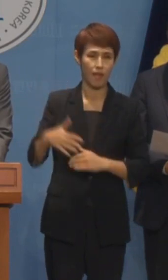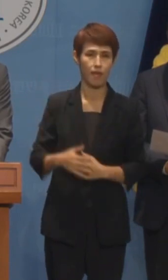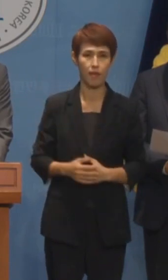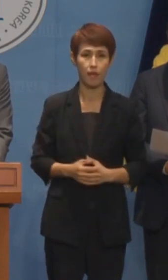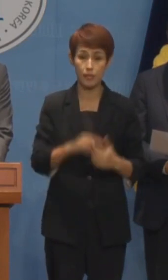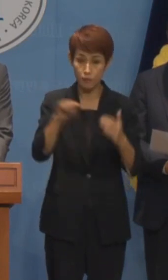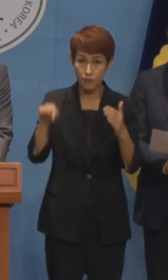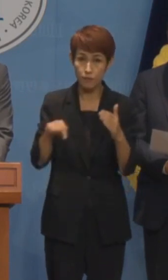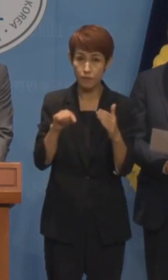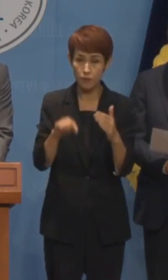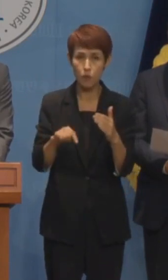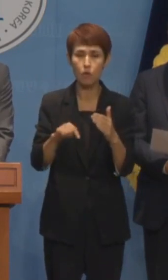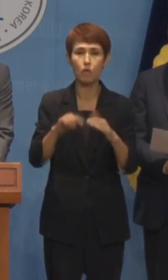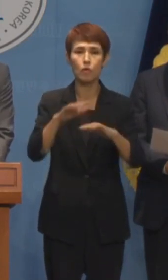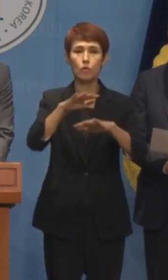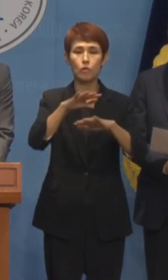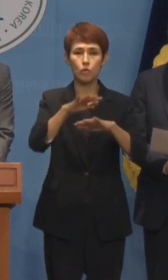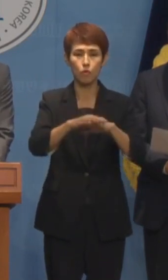중에서